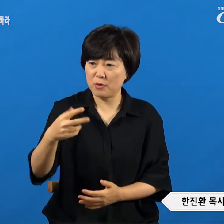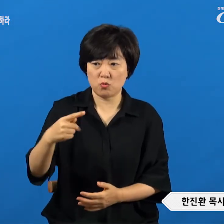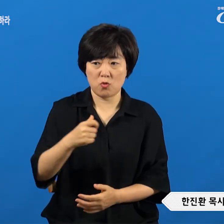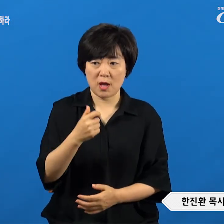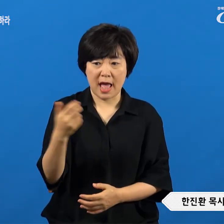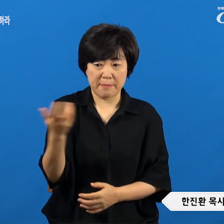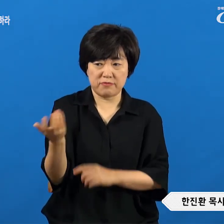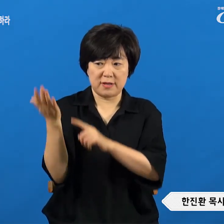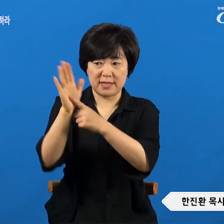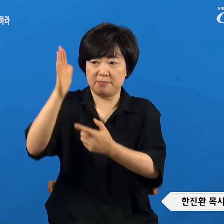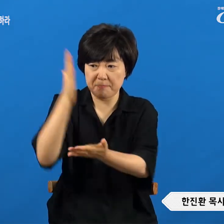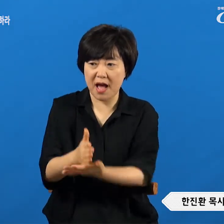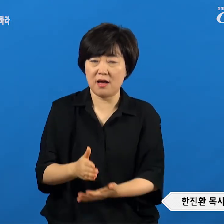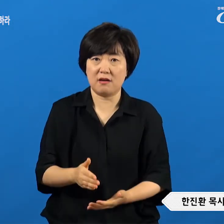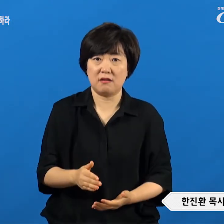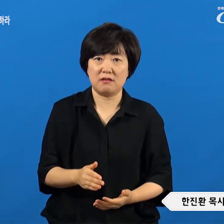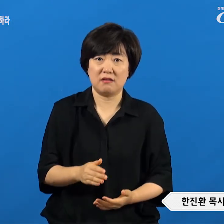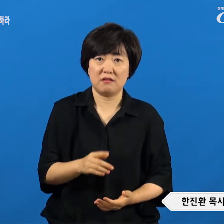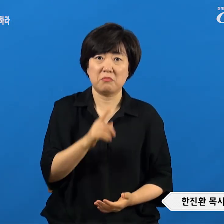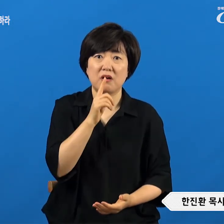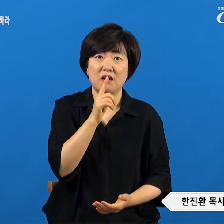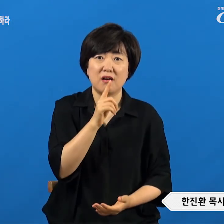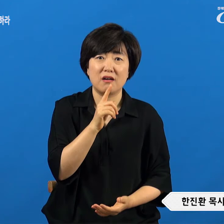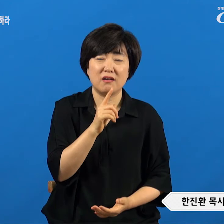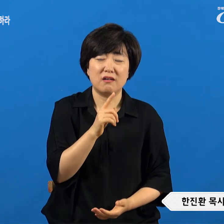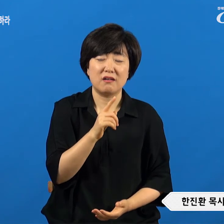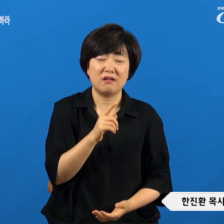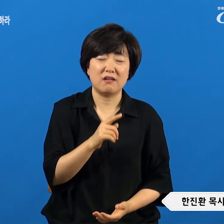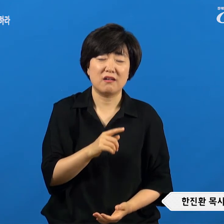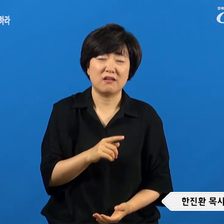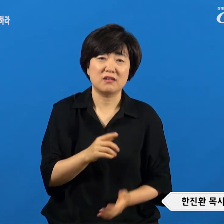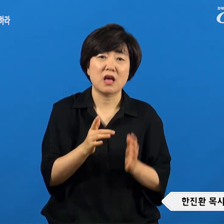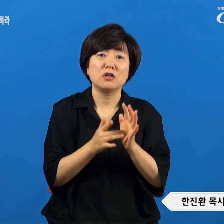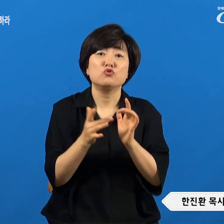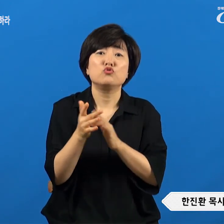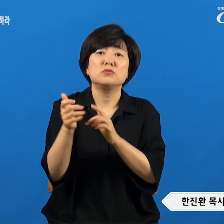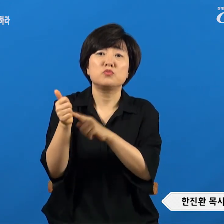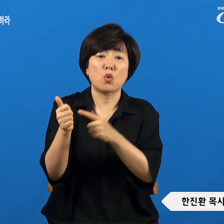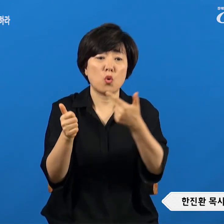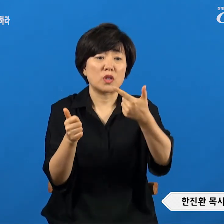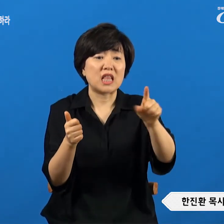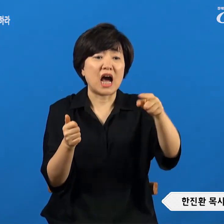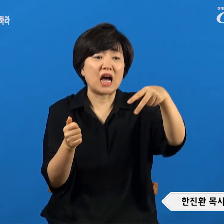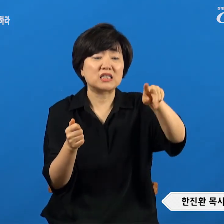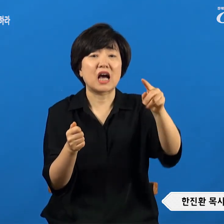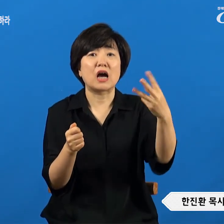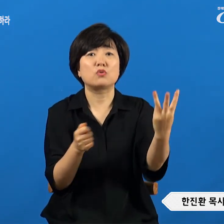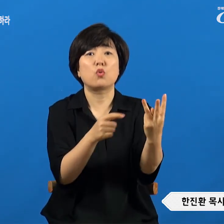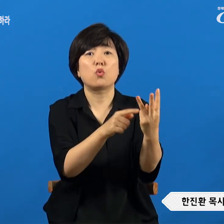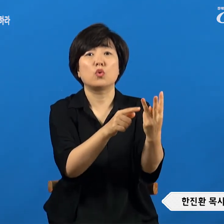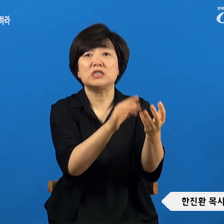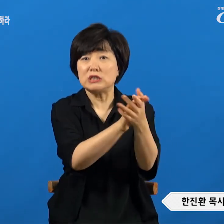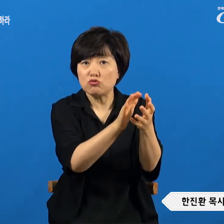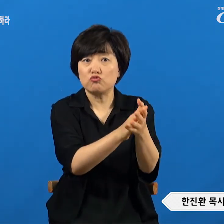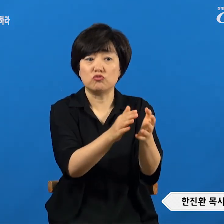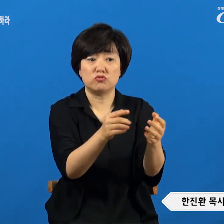돼, 그런 것이 어디 있습니까? 예수님도 나사로 무덤 앞에서 얼마나 슬피